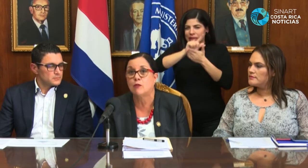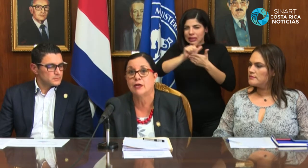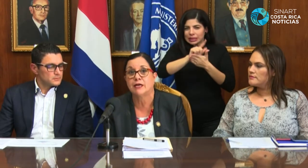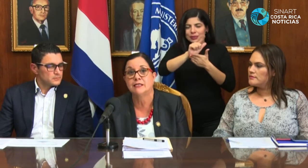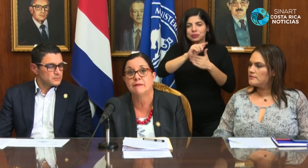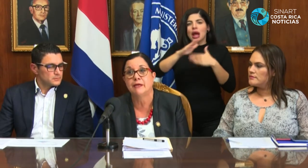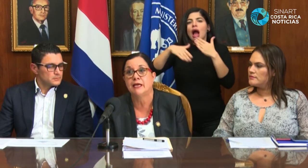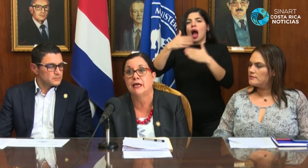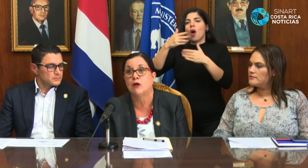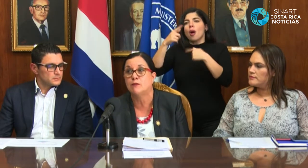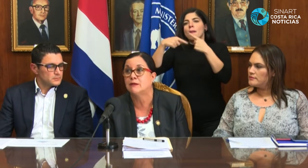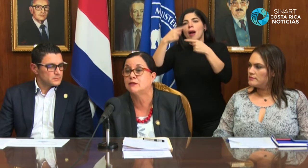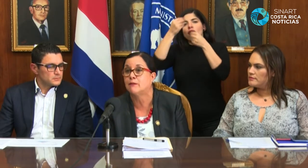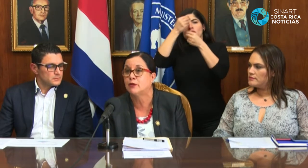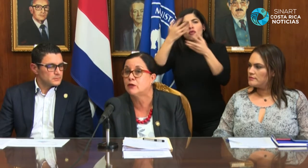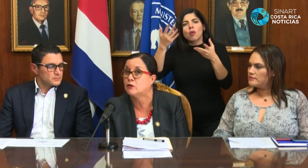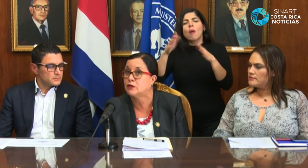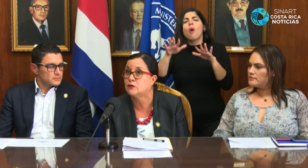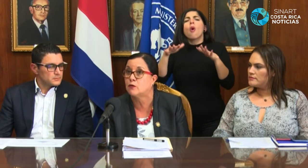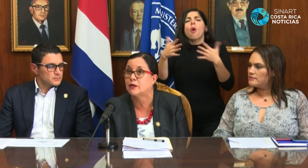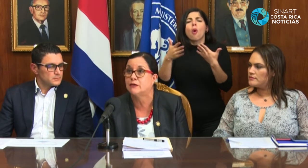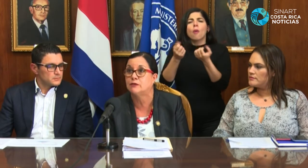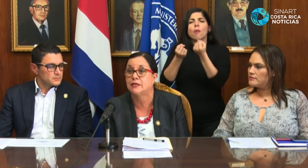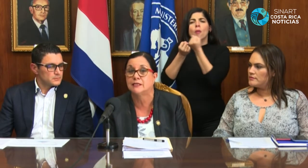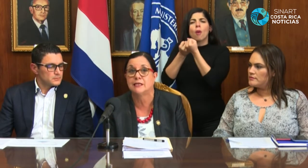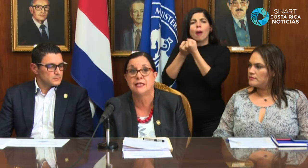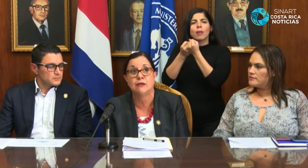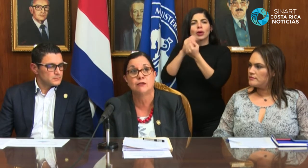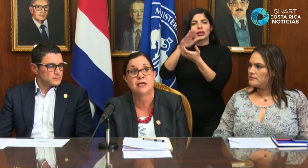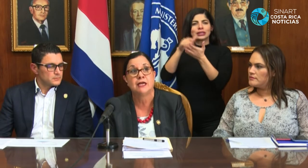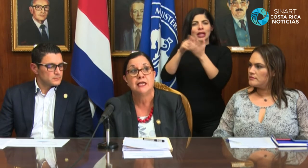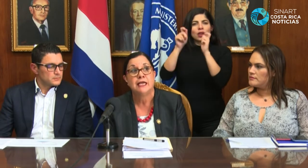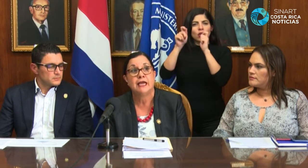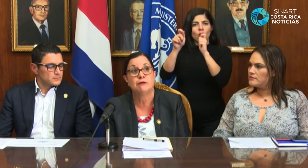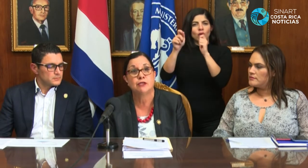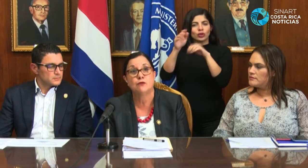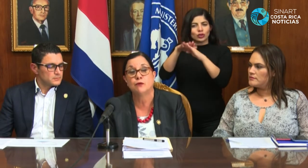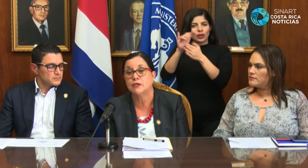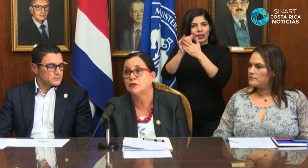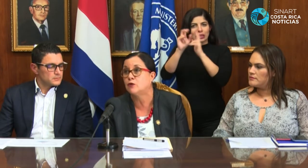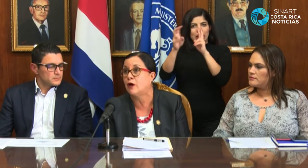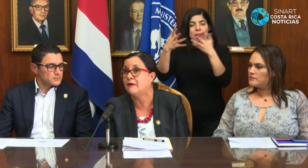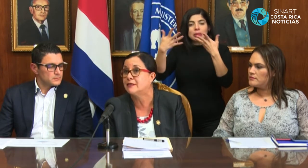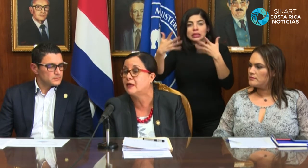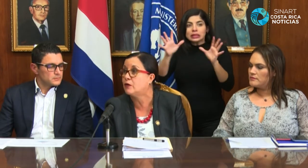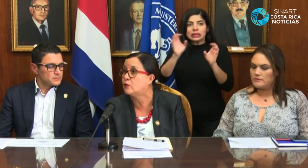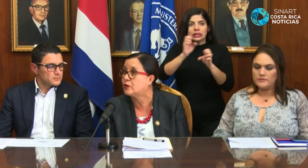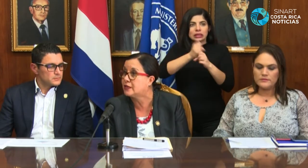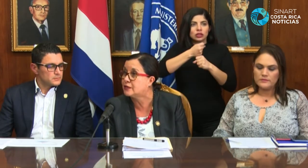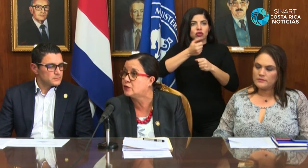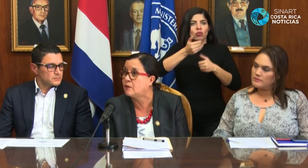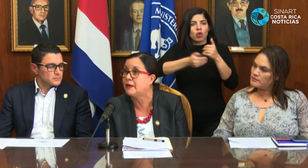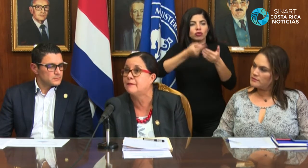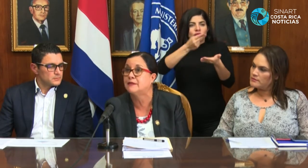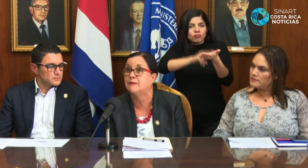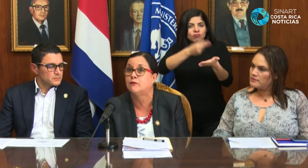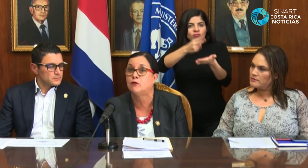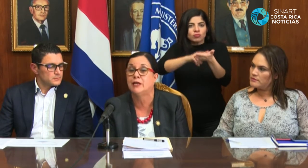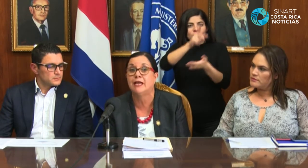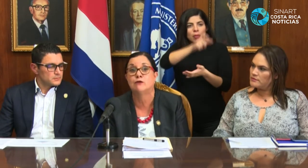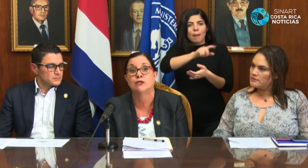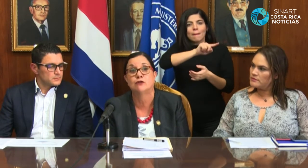vamos a comunicarles también cómo estamos apoyando a los centros educativos en ese sentido. Ya hemos hecho un proceso avanzado de contratación para